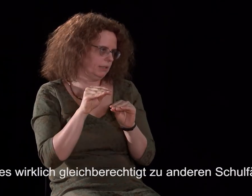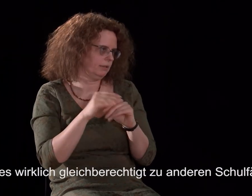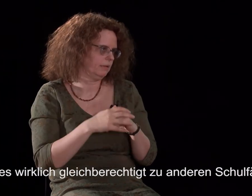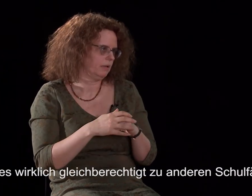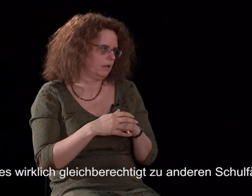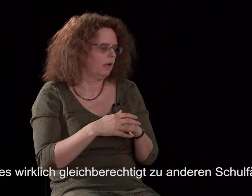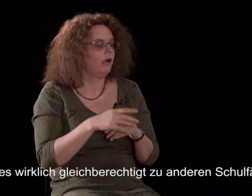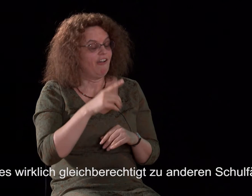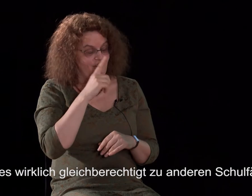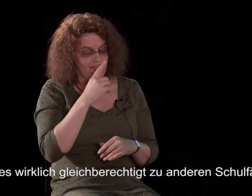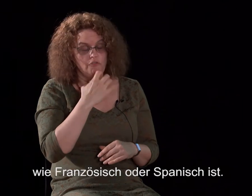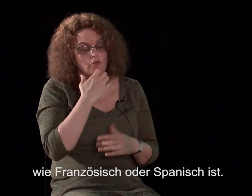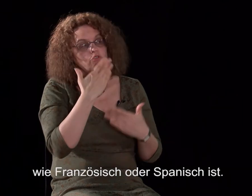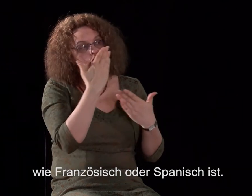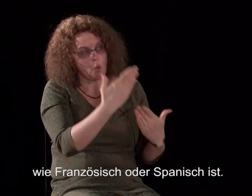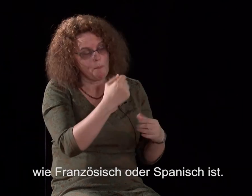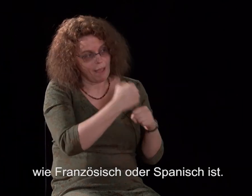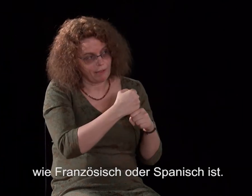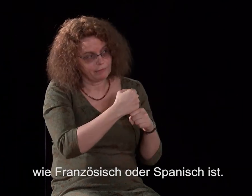anderen Fächern wie Soziologie oder Spanisch ist.